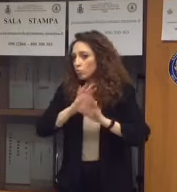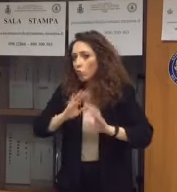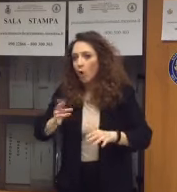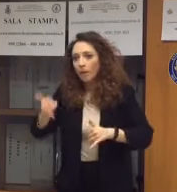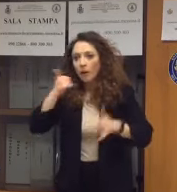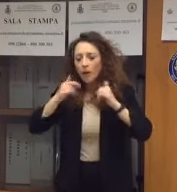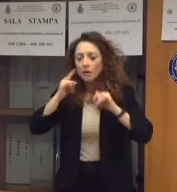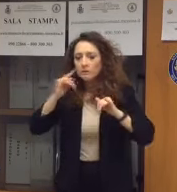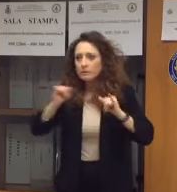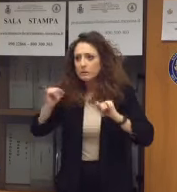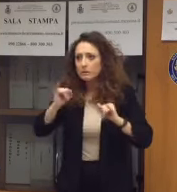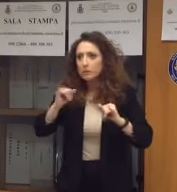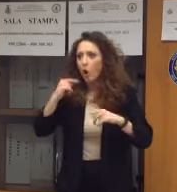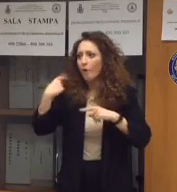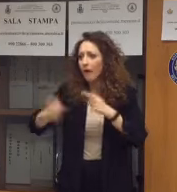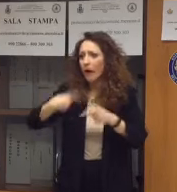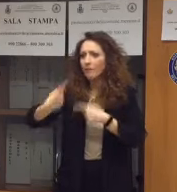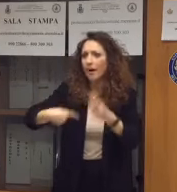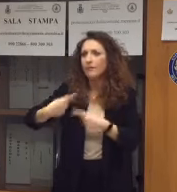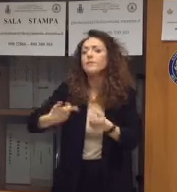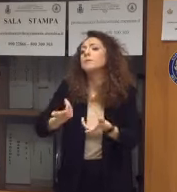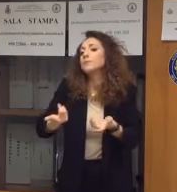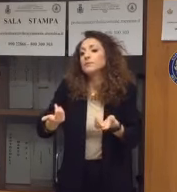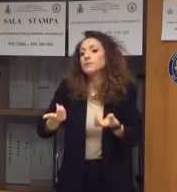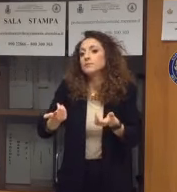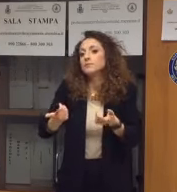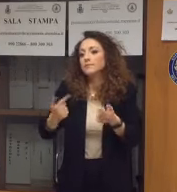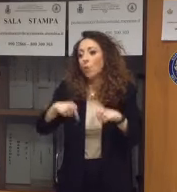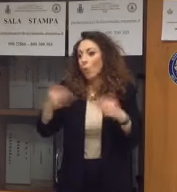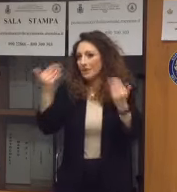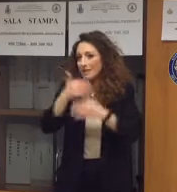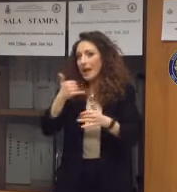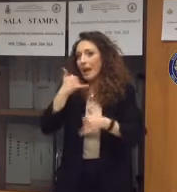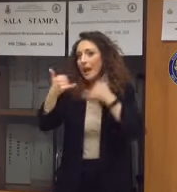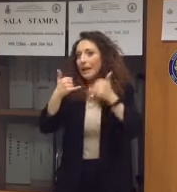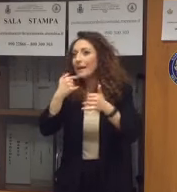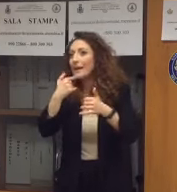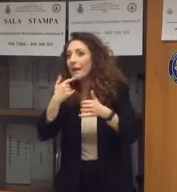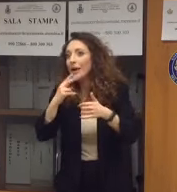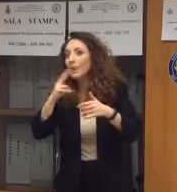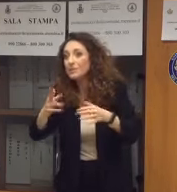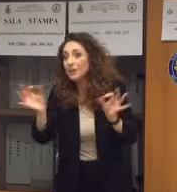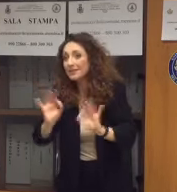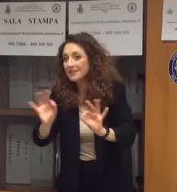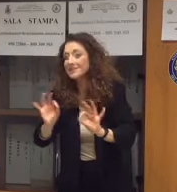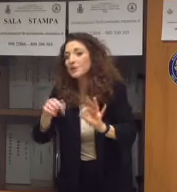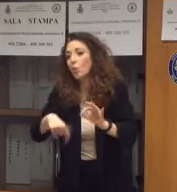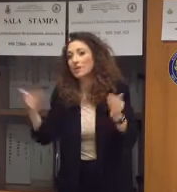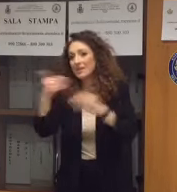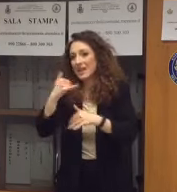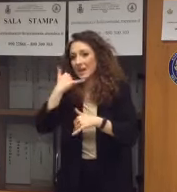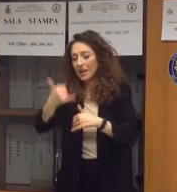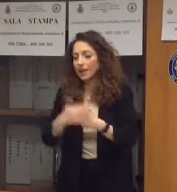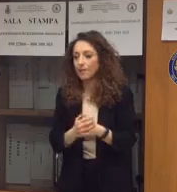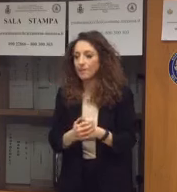stasera chiamerò tutti coloro che non sono riuscita a ricontattare. Il fatto di essersi semplicemente registrati nella piattaforma